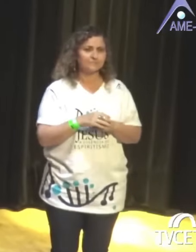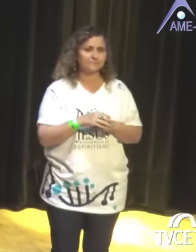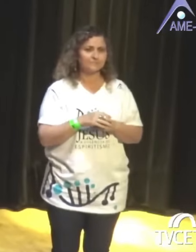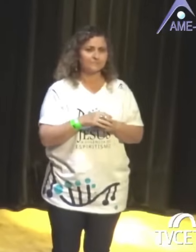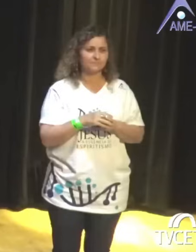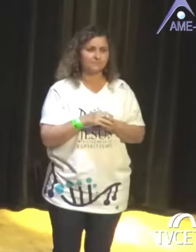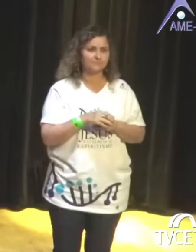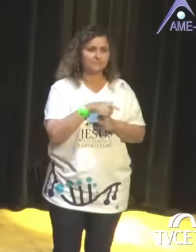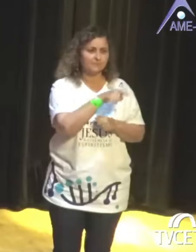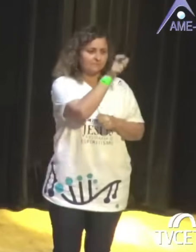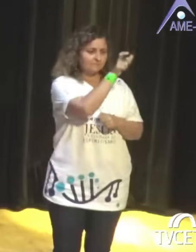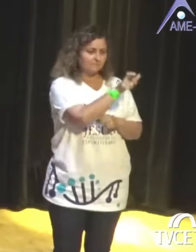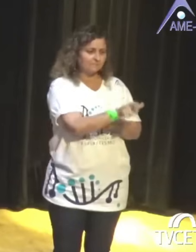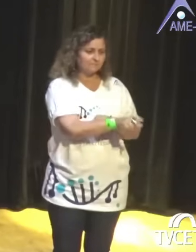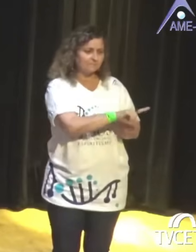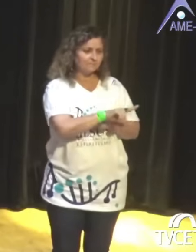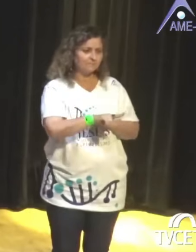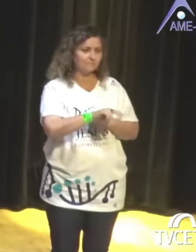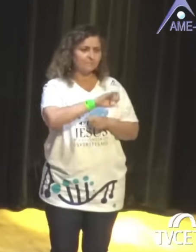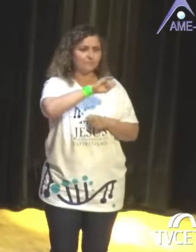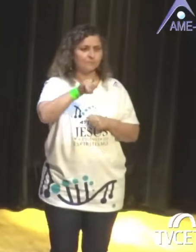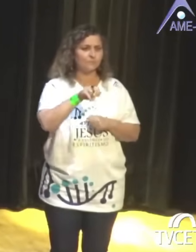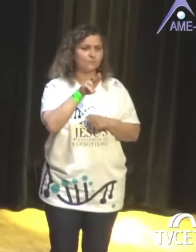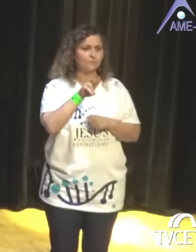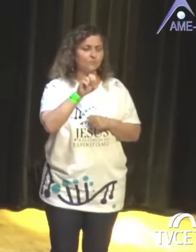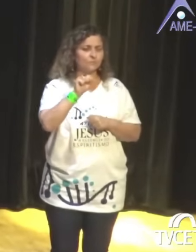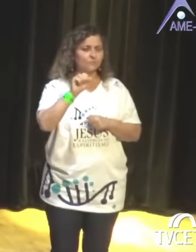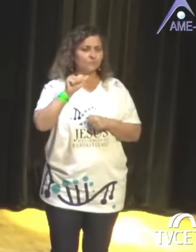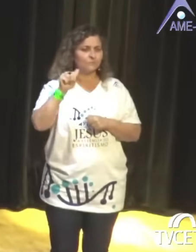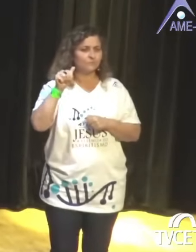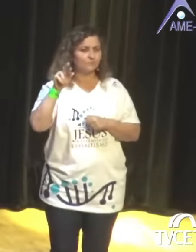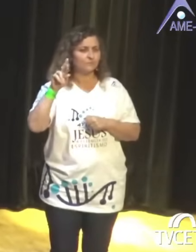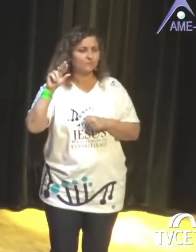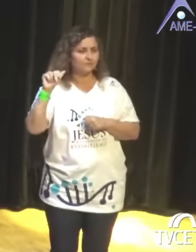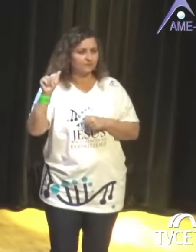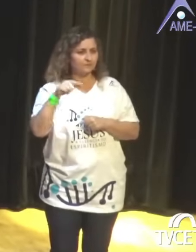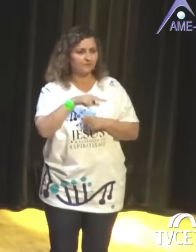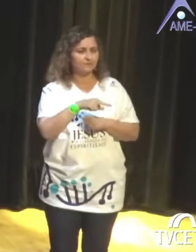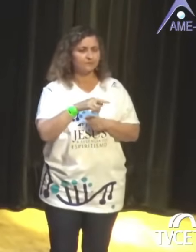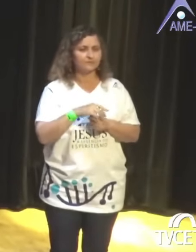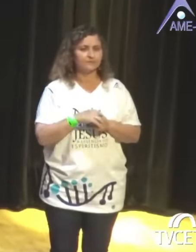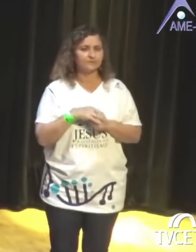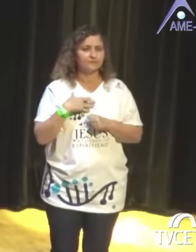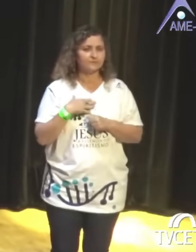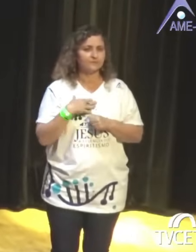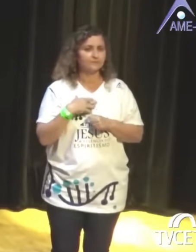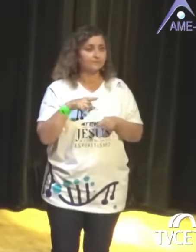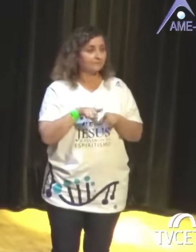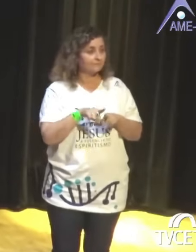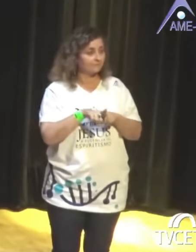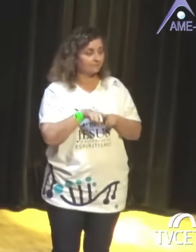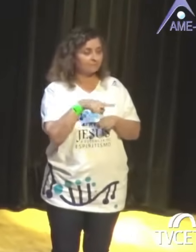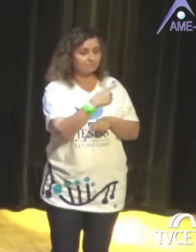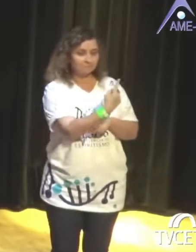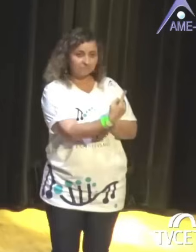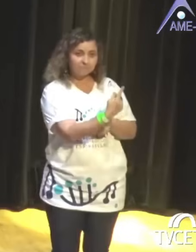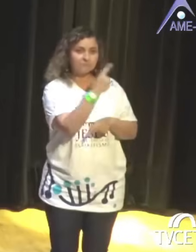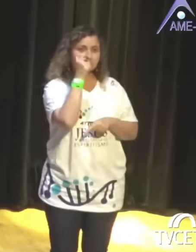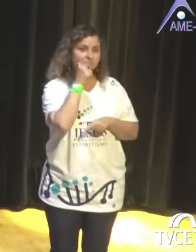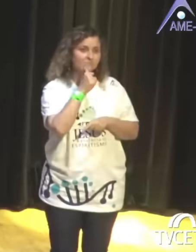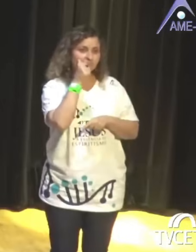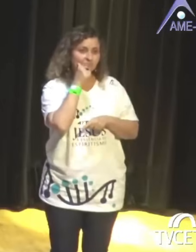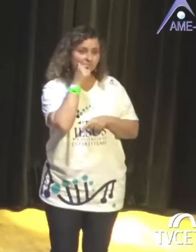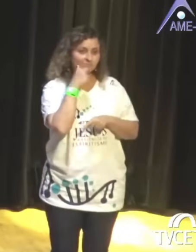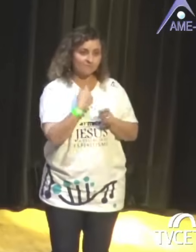de Jussara coreng enfim temos uma mulher à